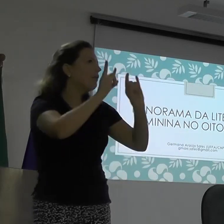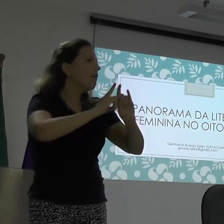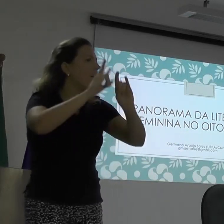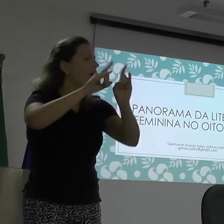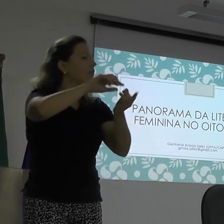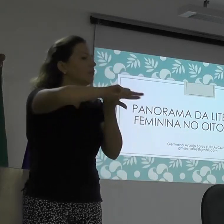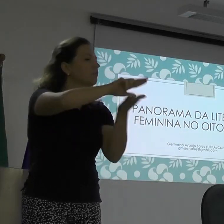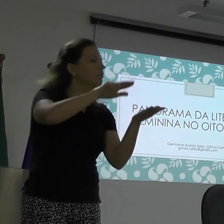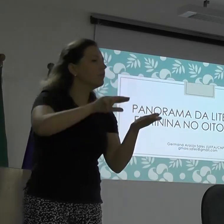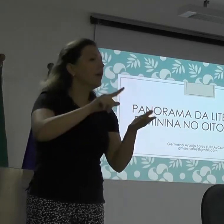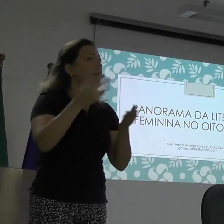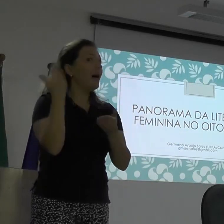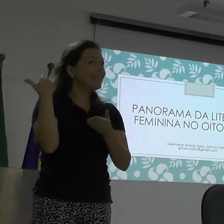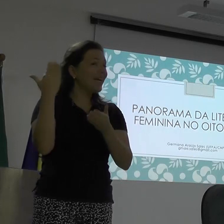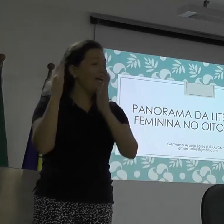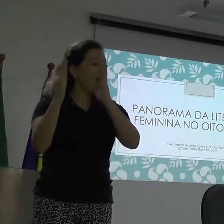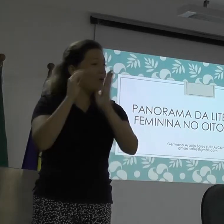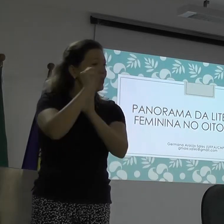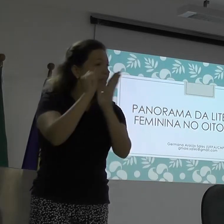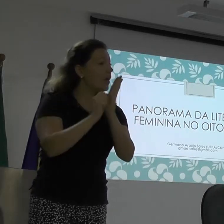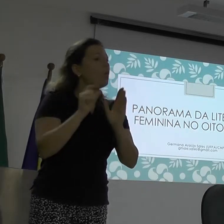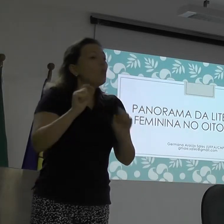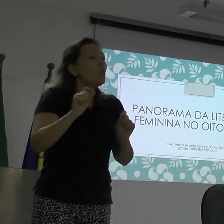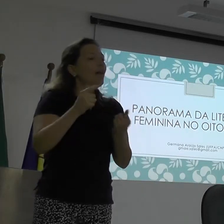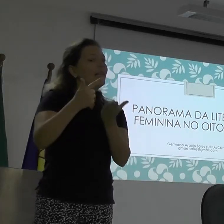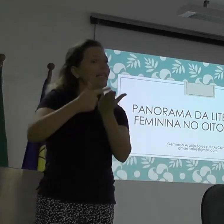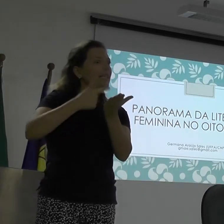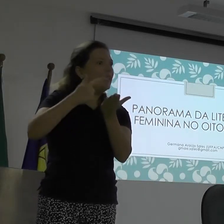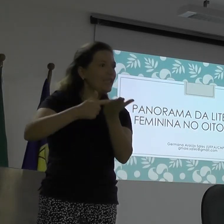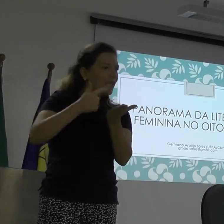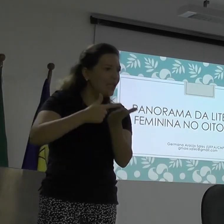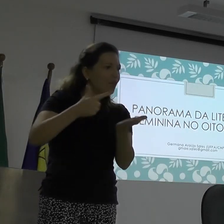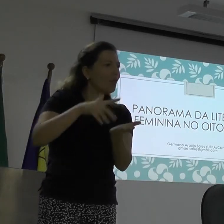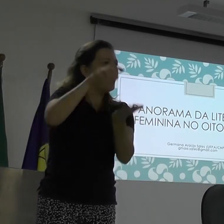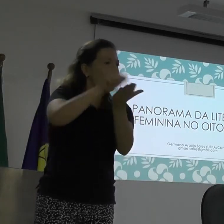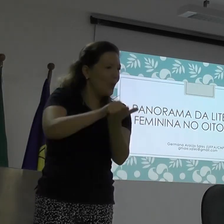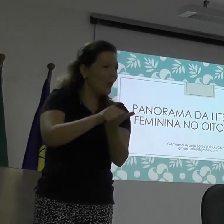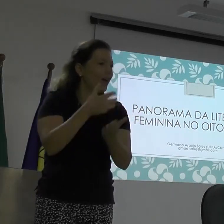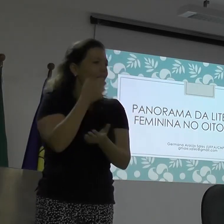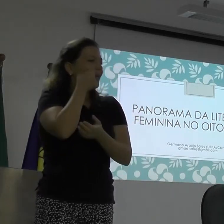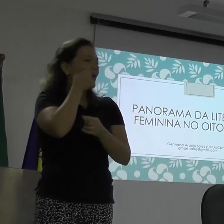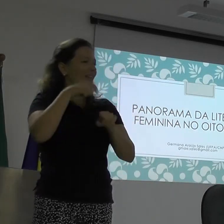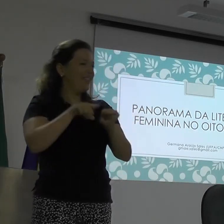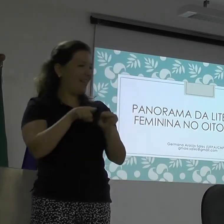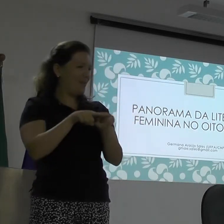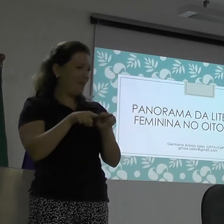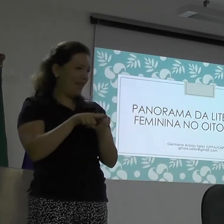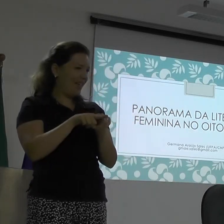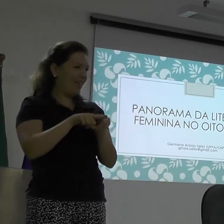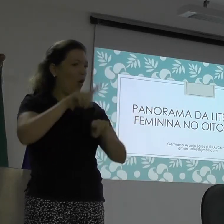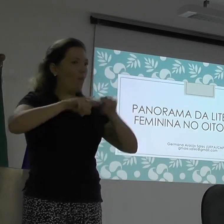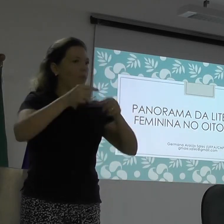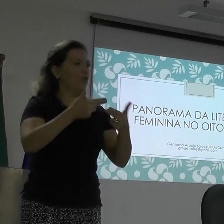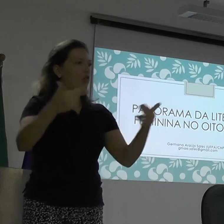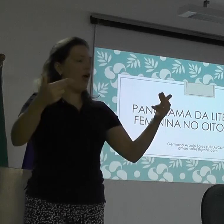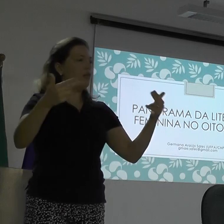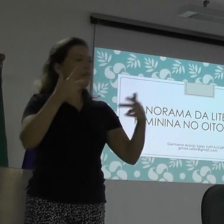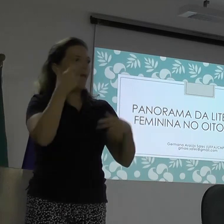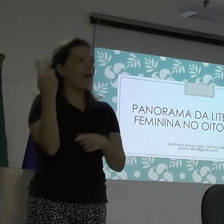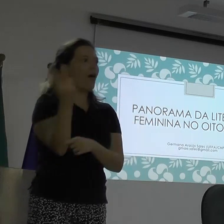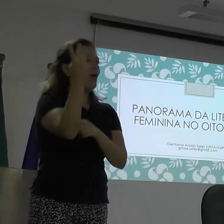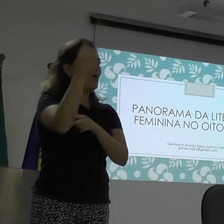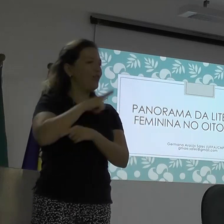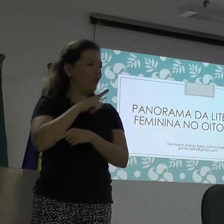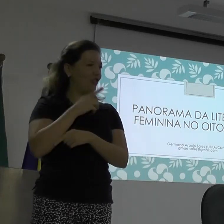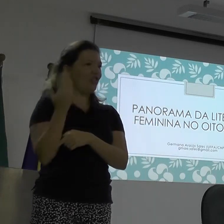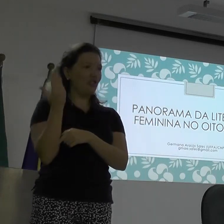etc. Só que naqueles séculos, os livros também iam para os inventários, porque os livros eram objetos de muito valor.